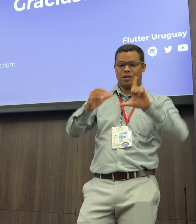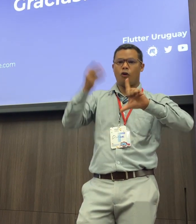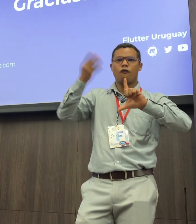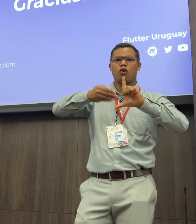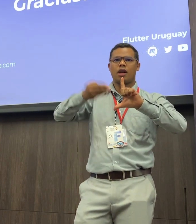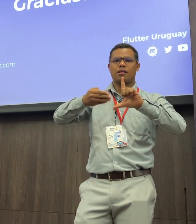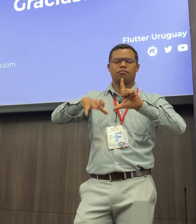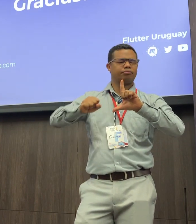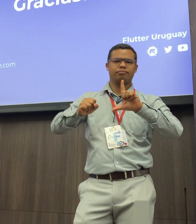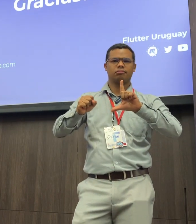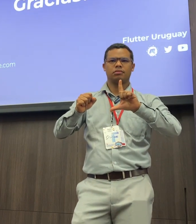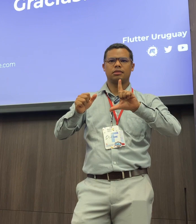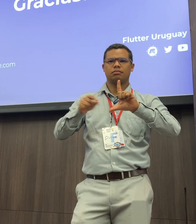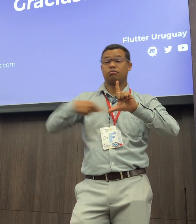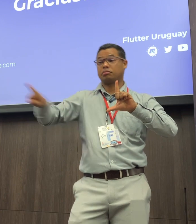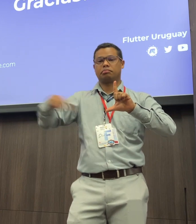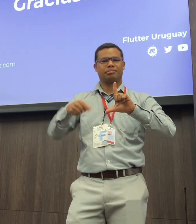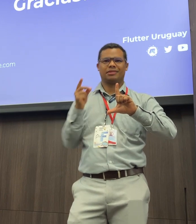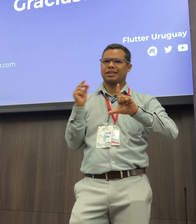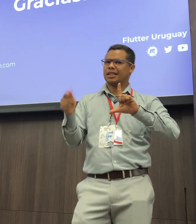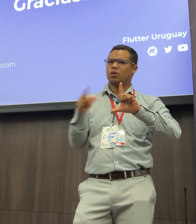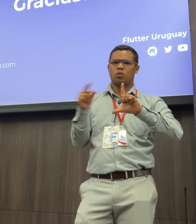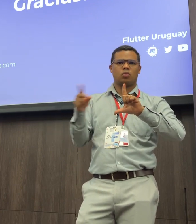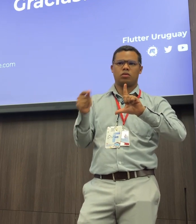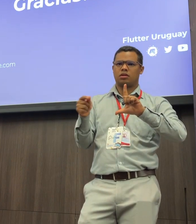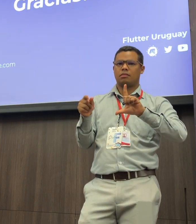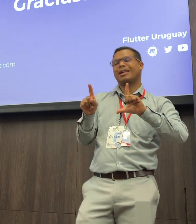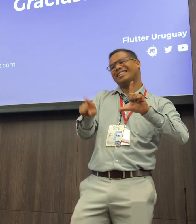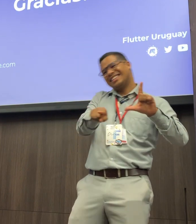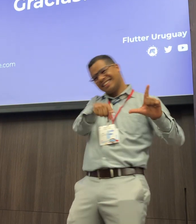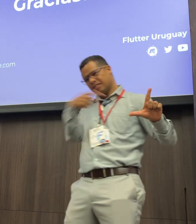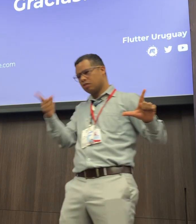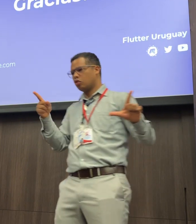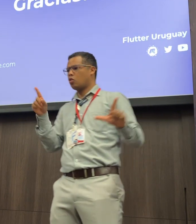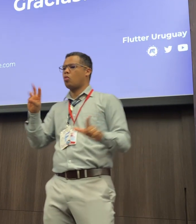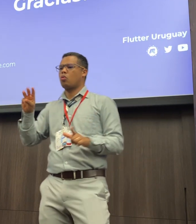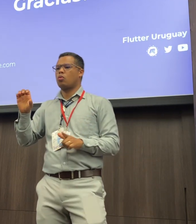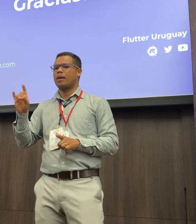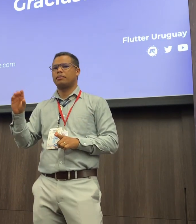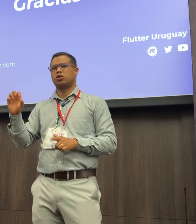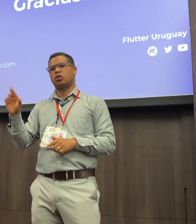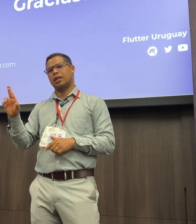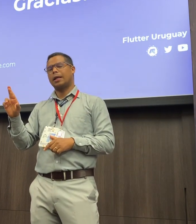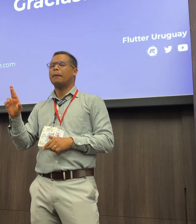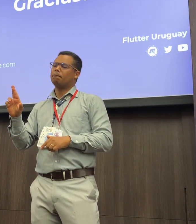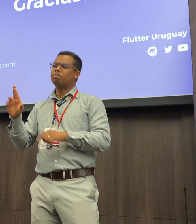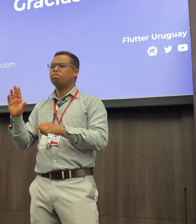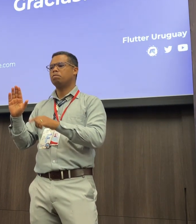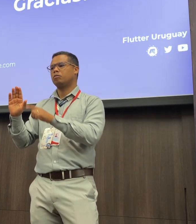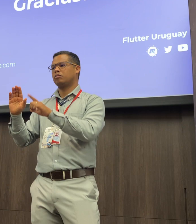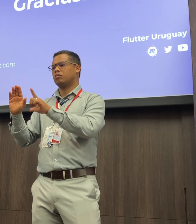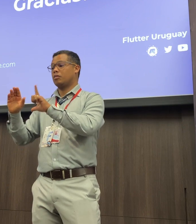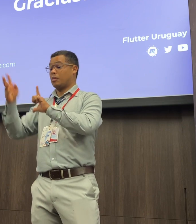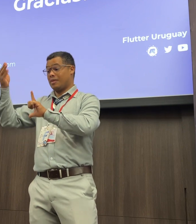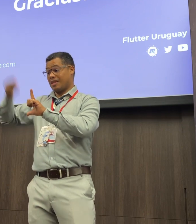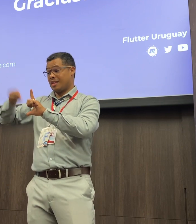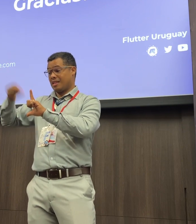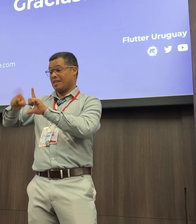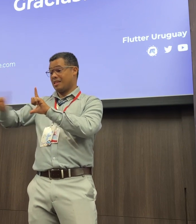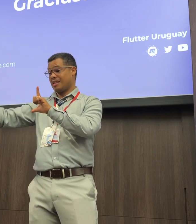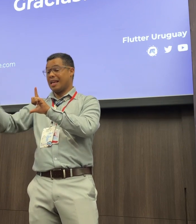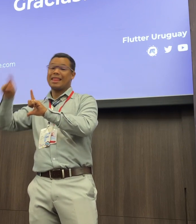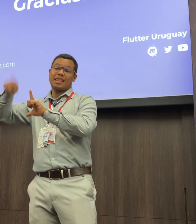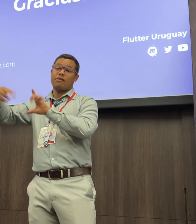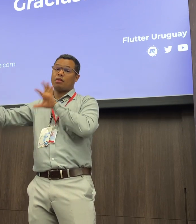enseguida, o la definición de tu mensaje o tu método. En cambio en WebSockets, si alguien cambia algo en el backend, te va a explotar en el frontend, y si no está bien comunicado el